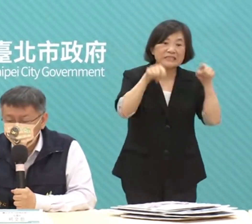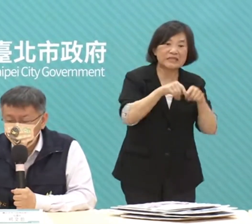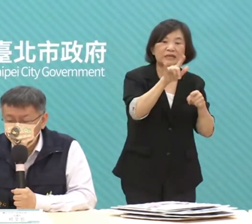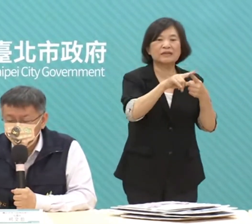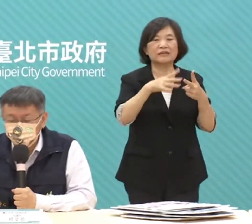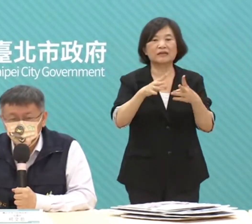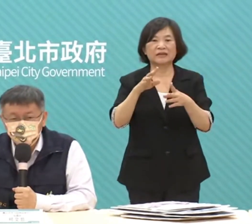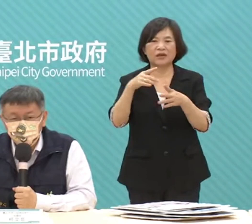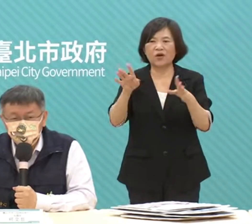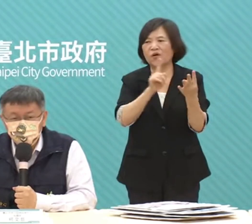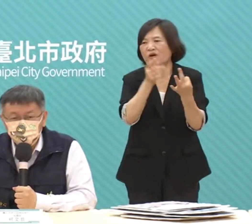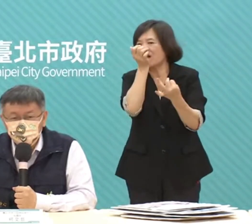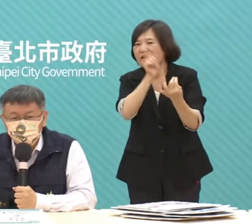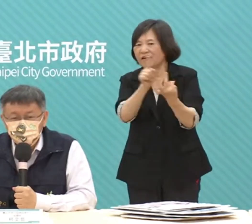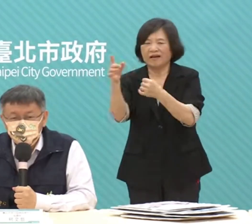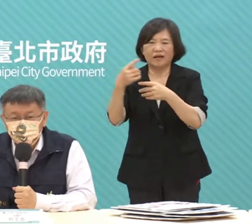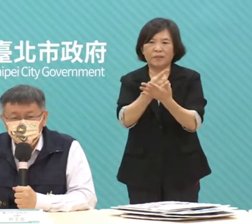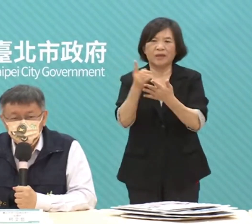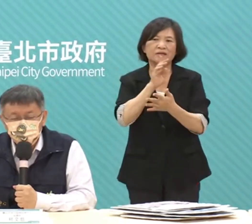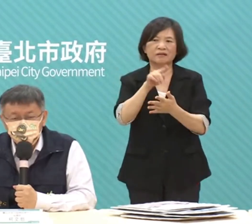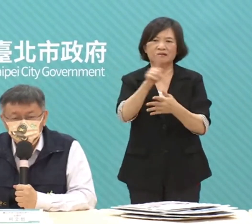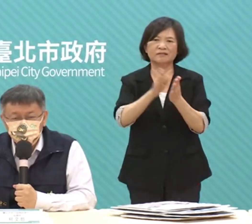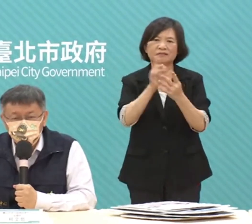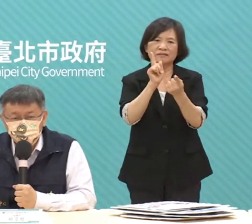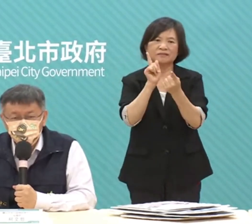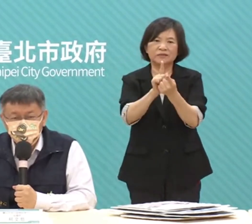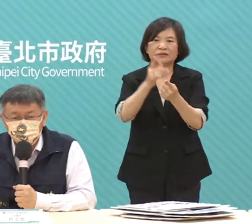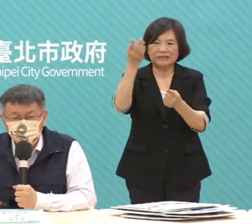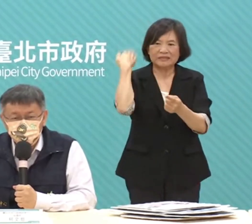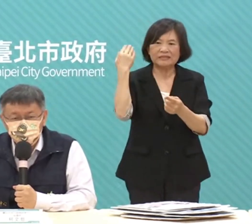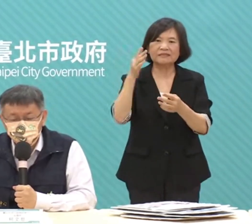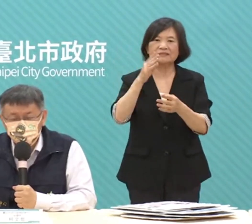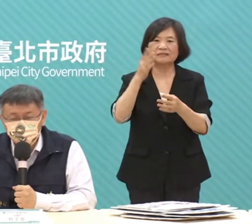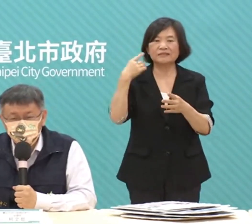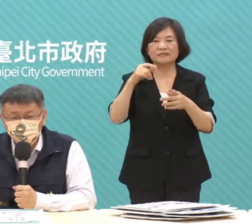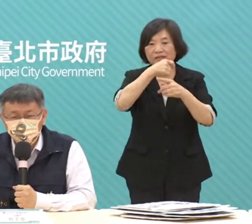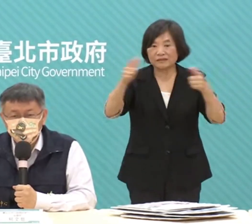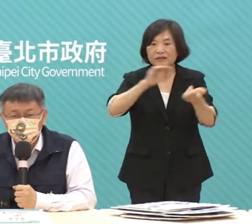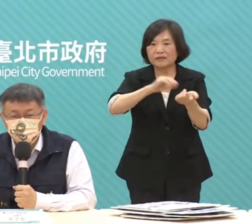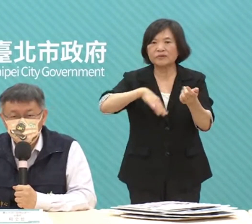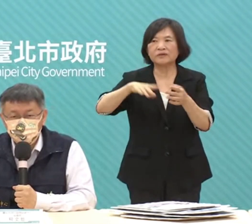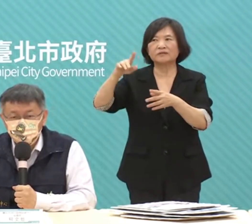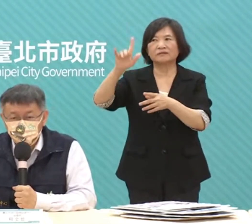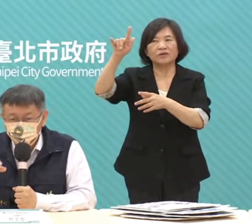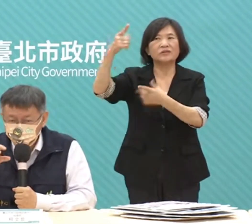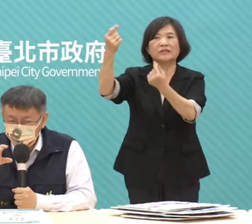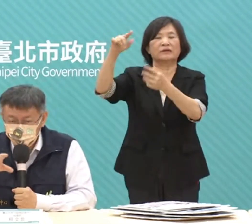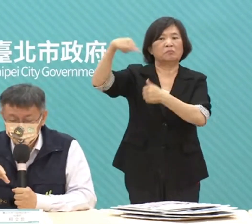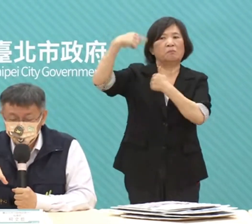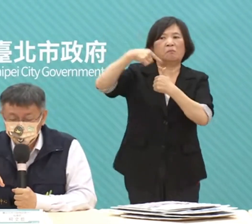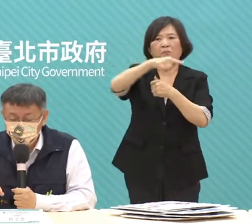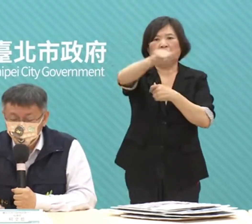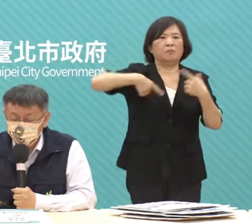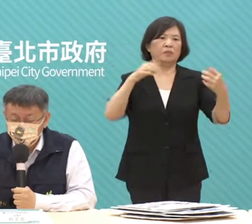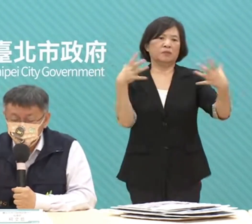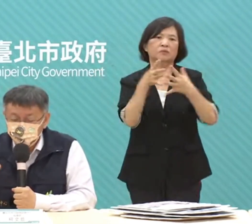良到一直到李冰炎、黄立明，这个我们都是同一批老师教出来的，怎么会这个有问题呢？我现在